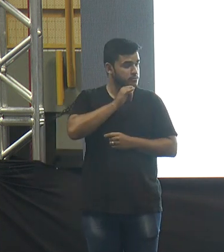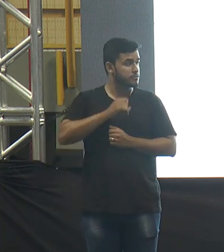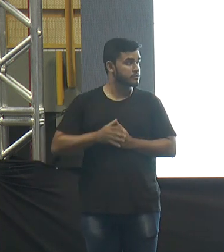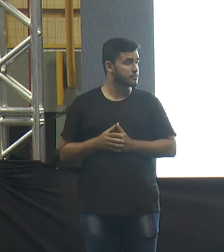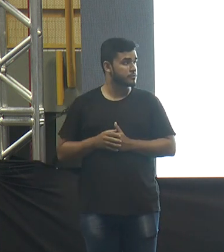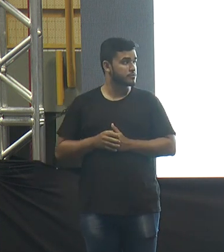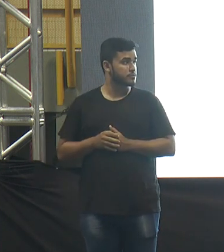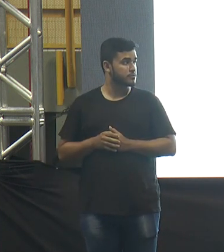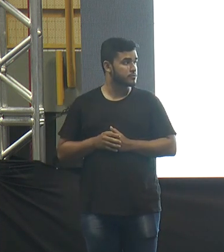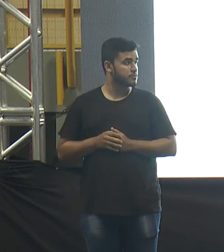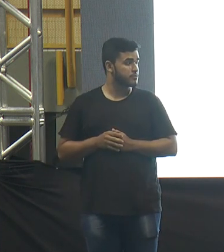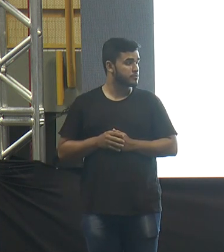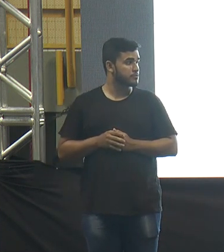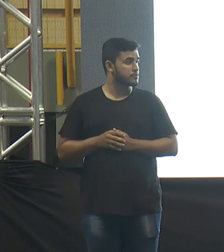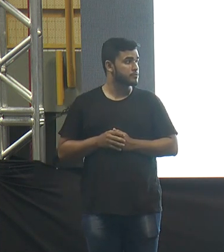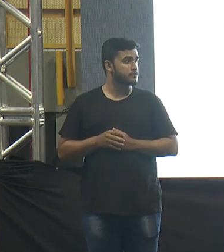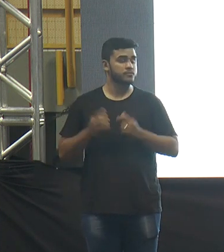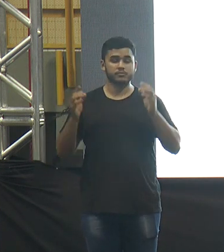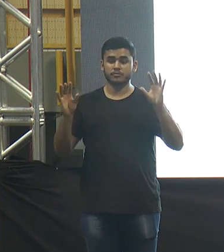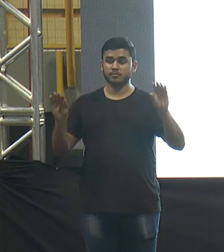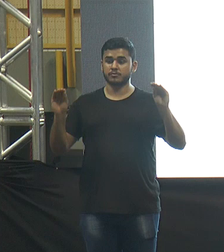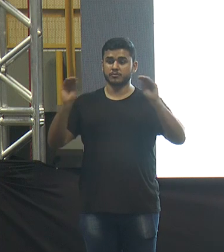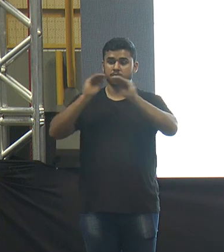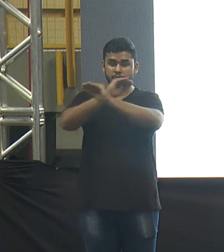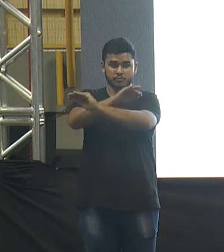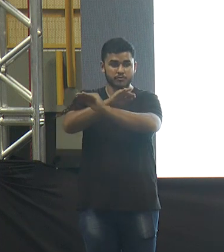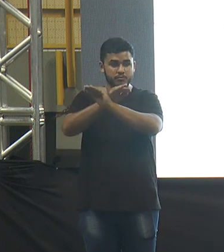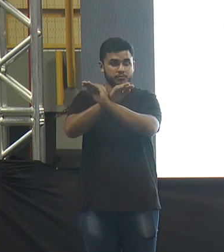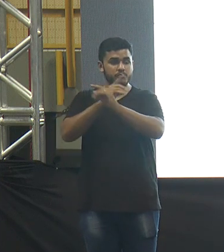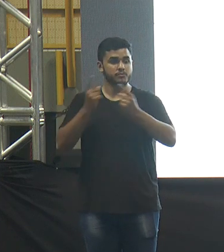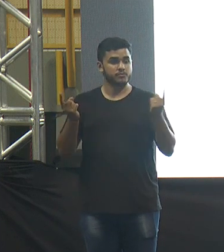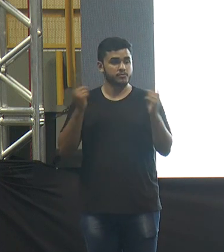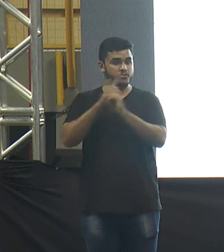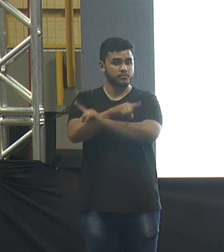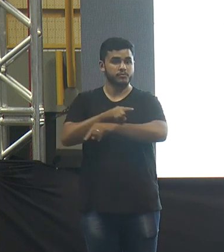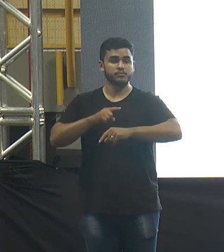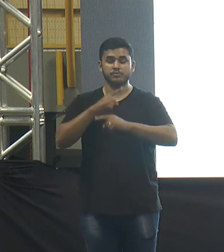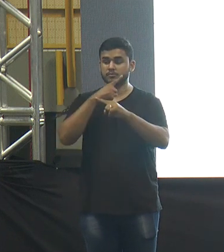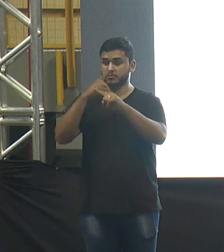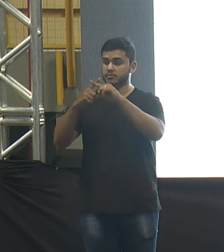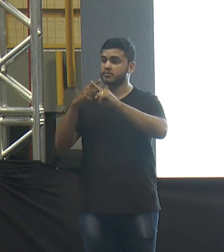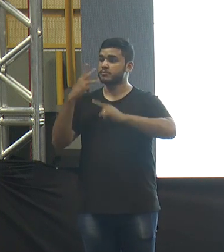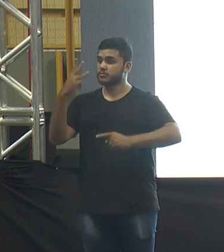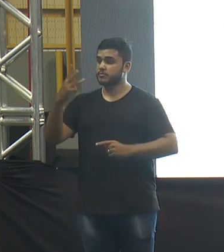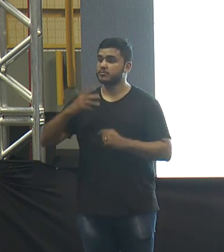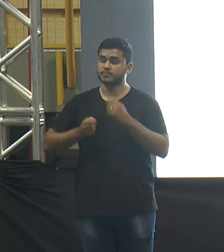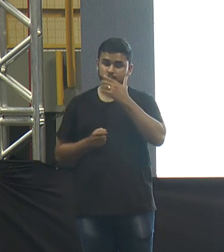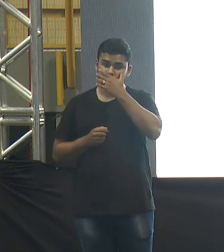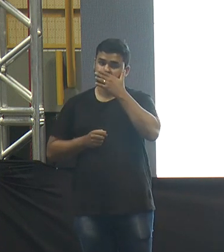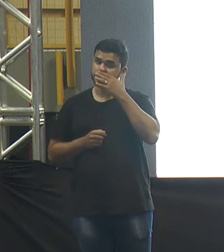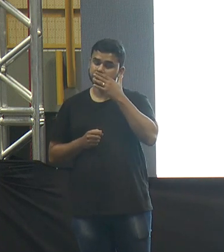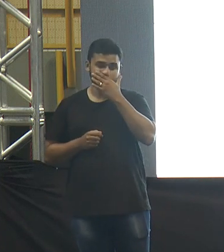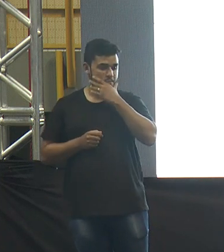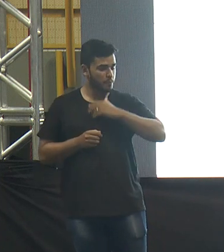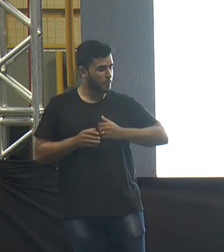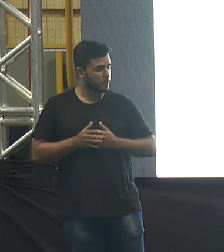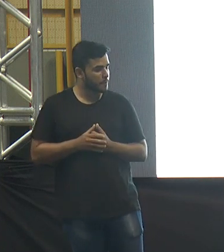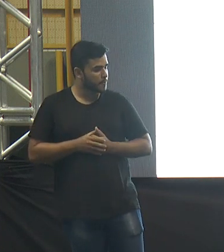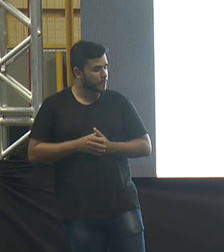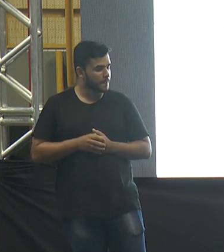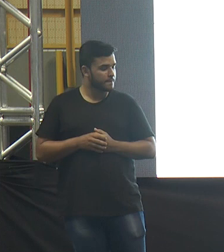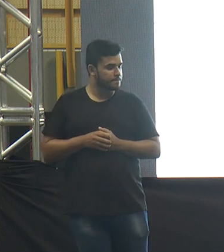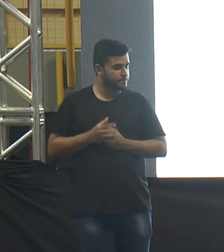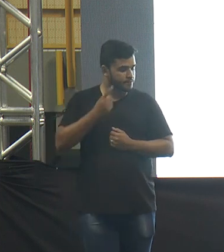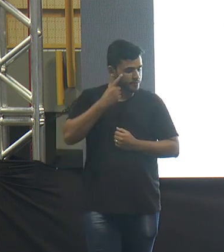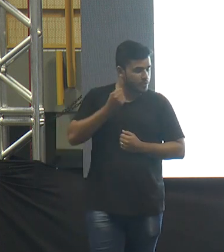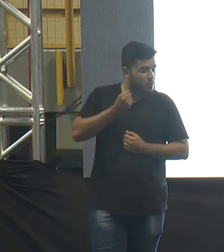vai inverter? Do acetileno tu não vai manter? Tu não vai multiplicar por 3? Tu tá vendo o valor do ΔH?